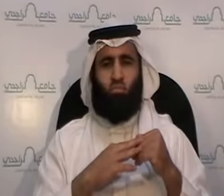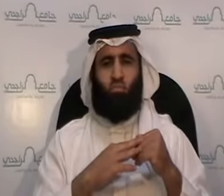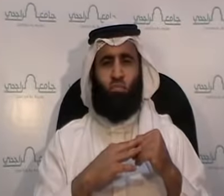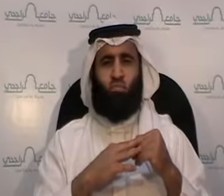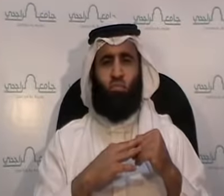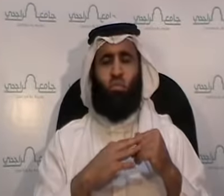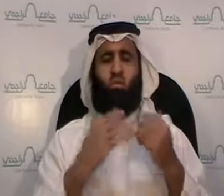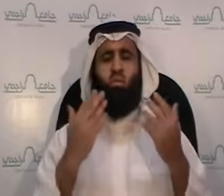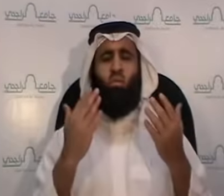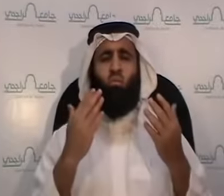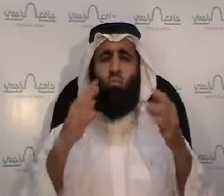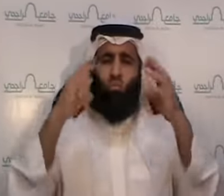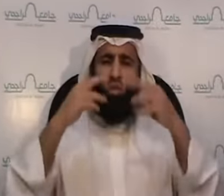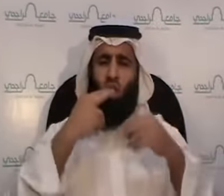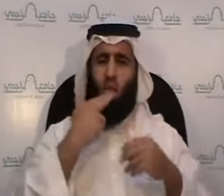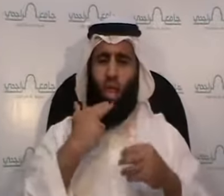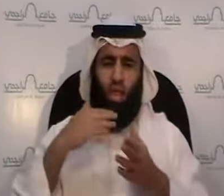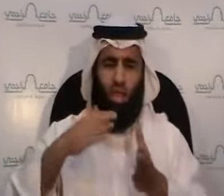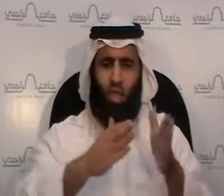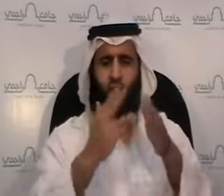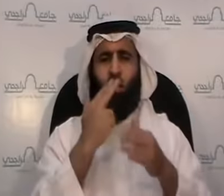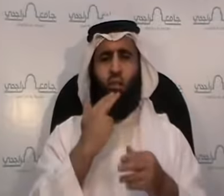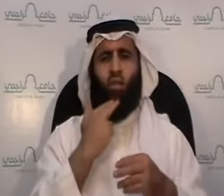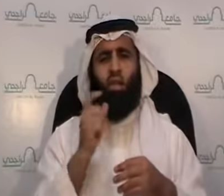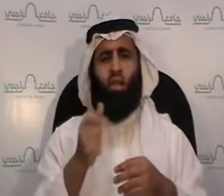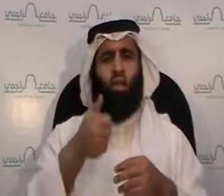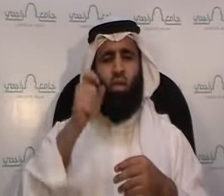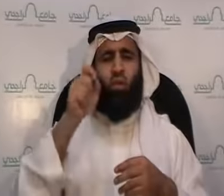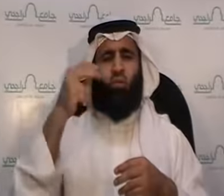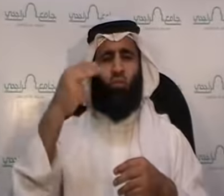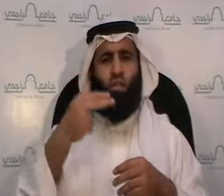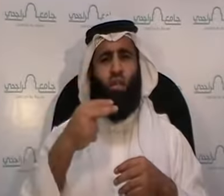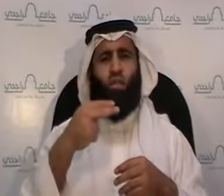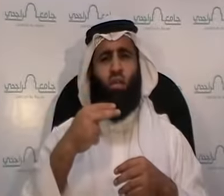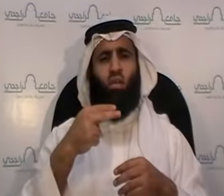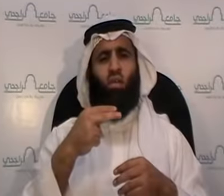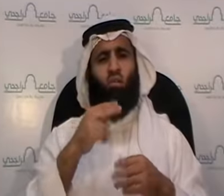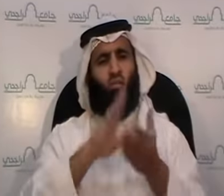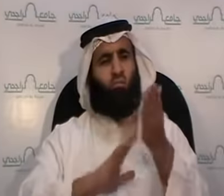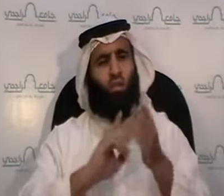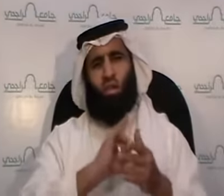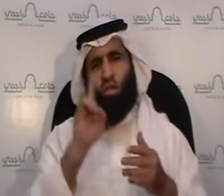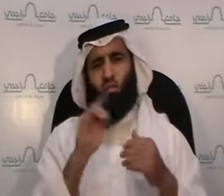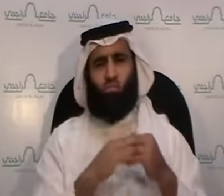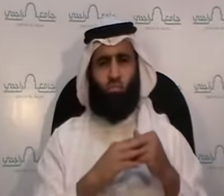طبقا مجللا، نافعا غير ضار، عاجلا